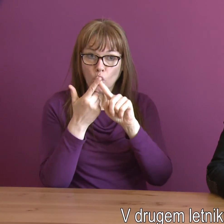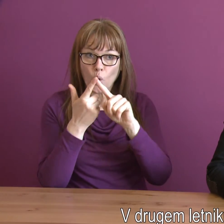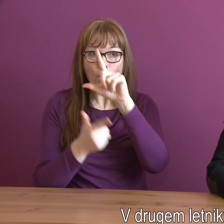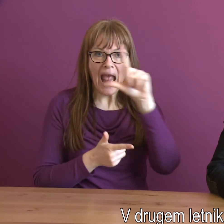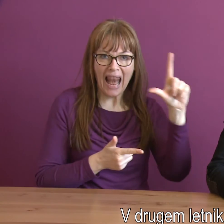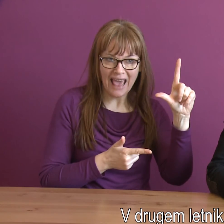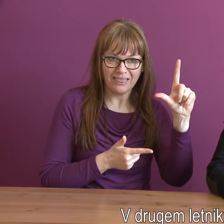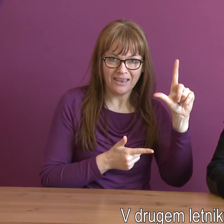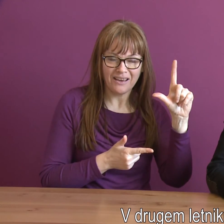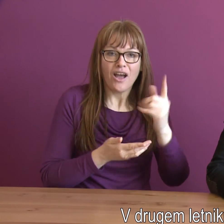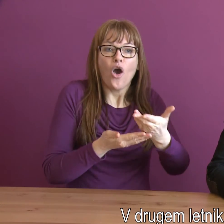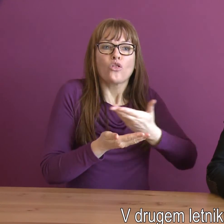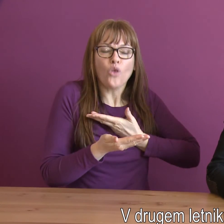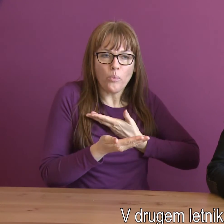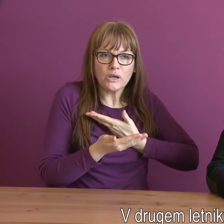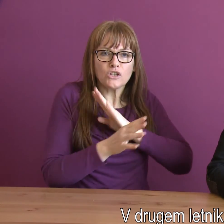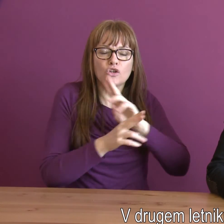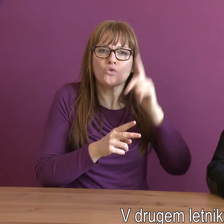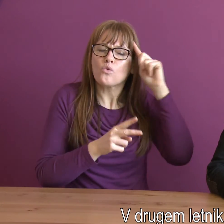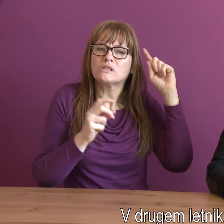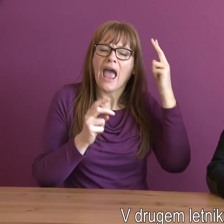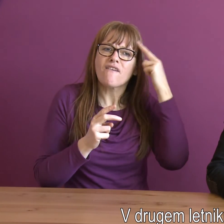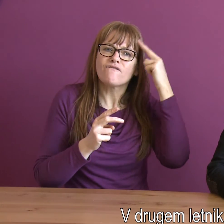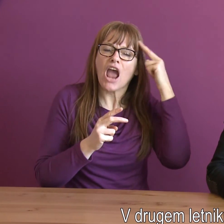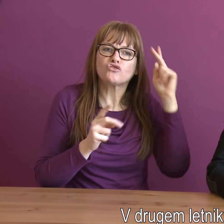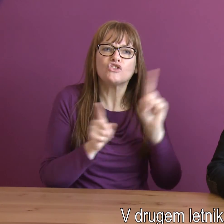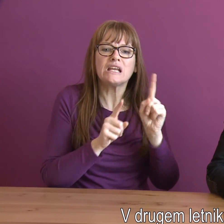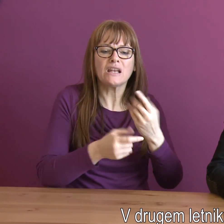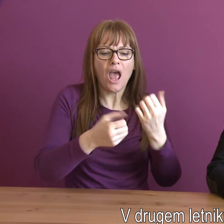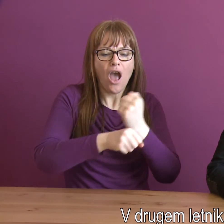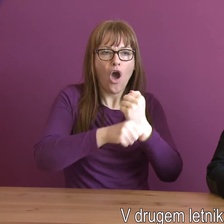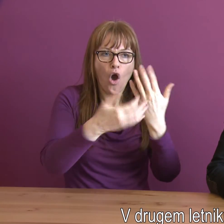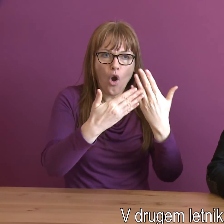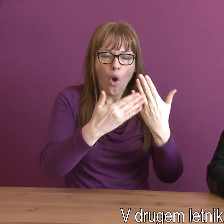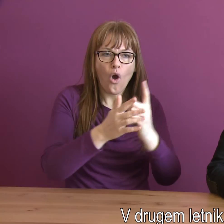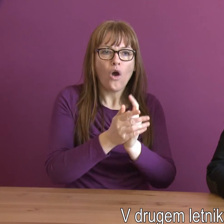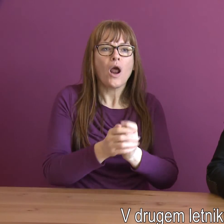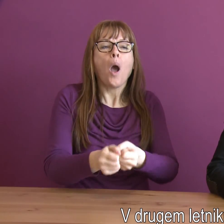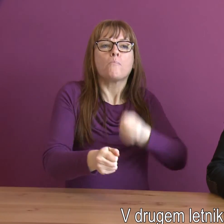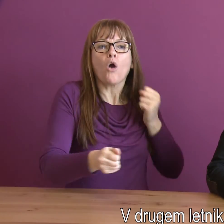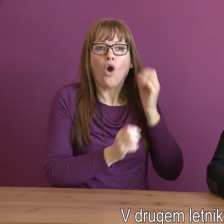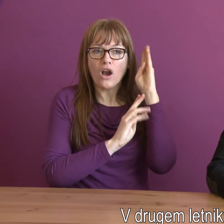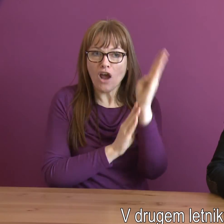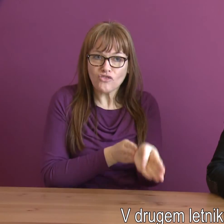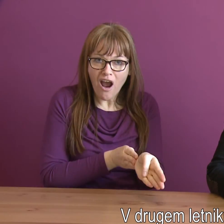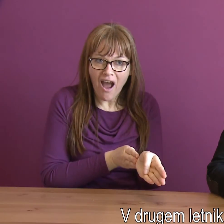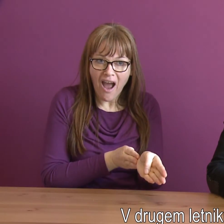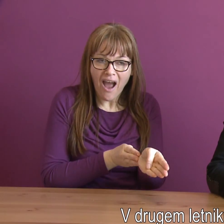letniku pridobiš vse veščine za rokovanje z motorno žago